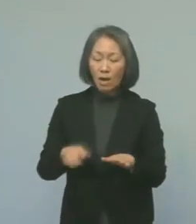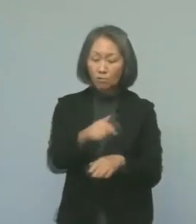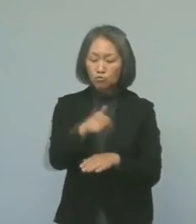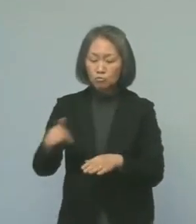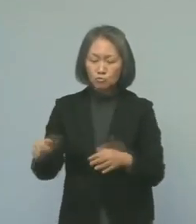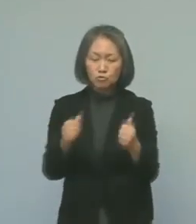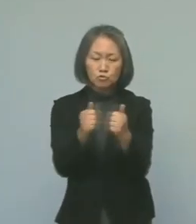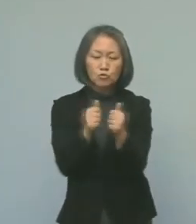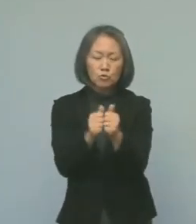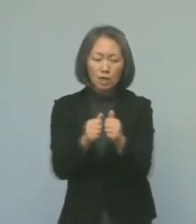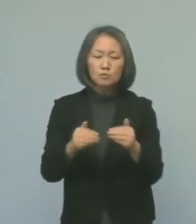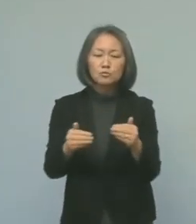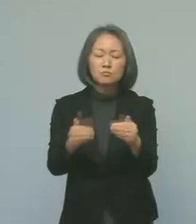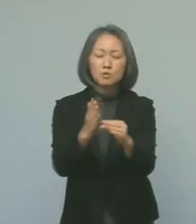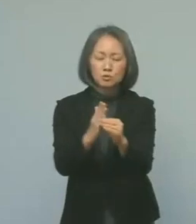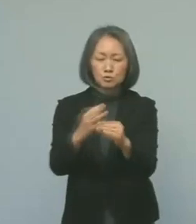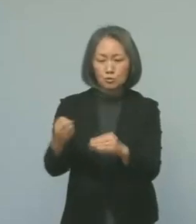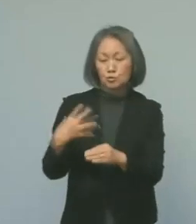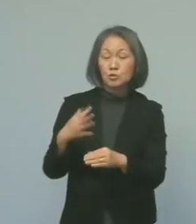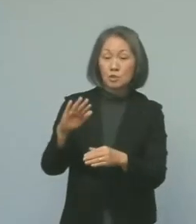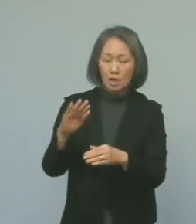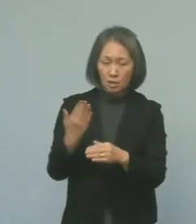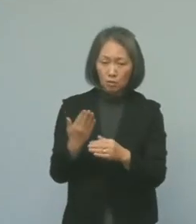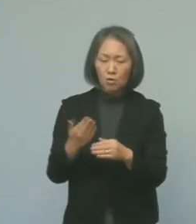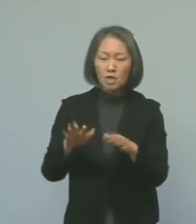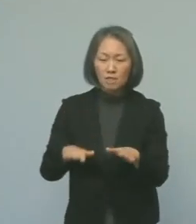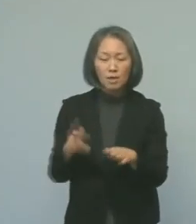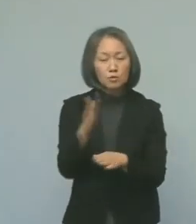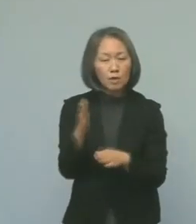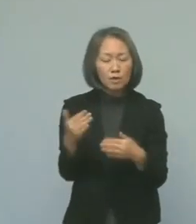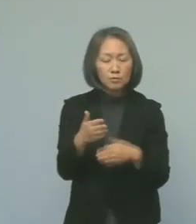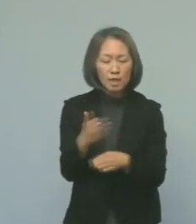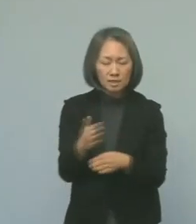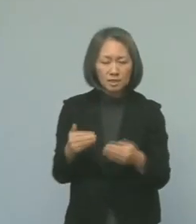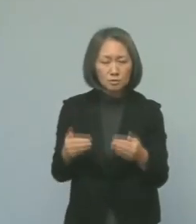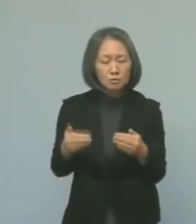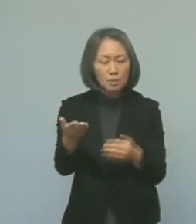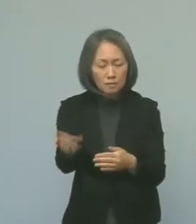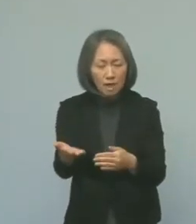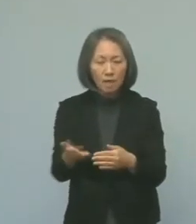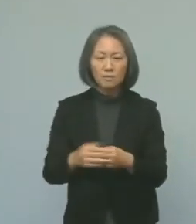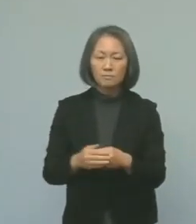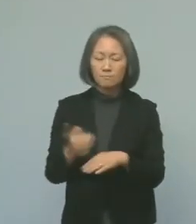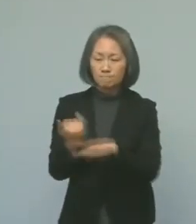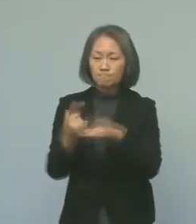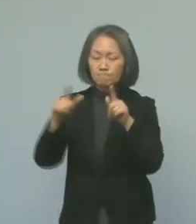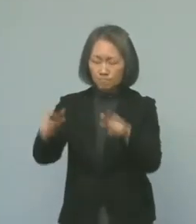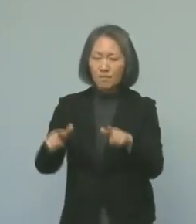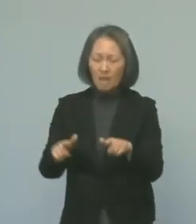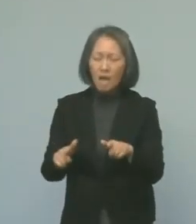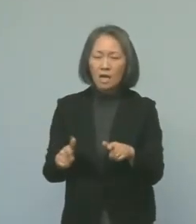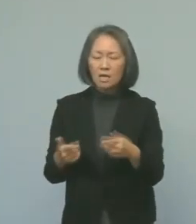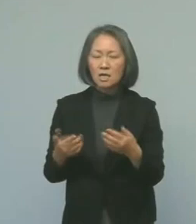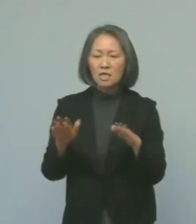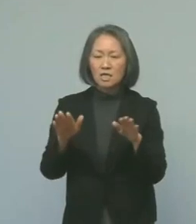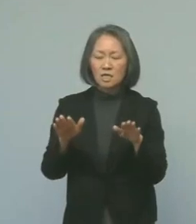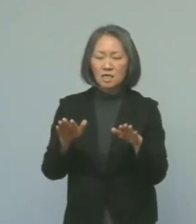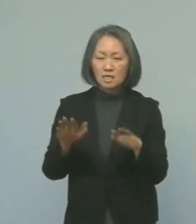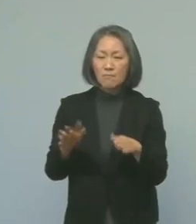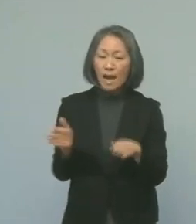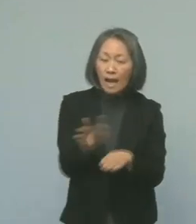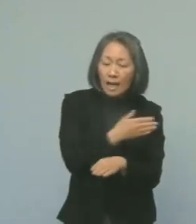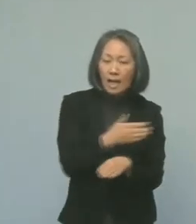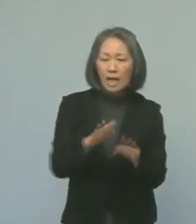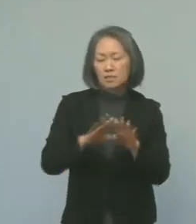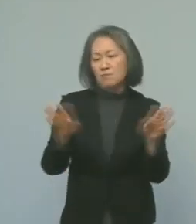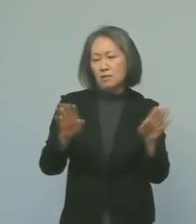しくはこれからなのか、どういった状況でしょうか。 は い、 私とのやり取りはこれからです。はい、 そのあたり